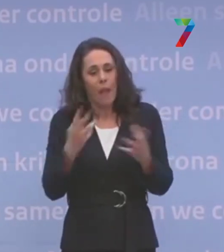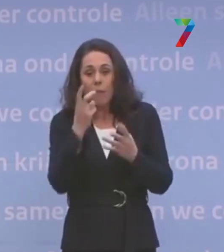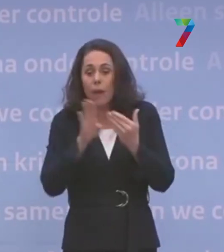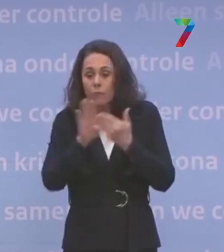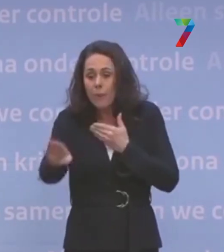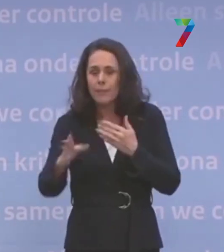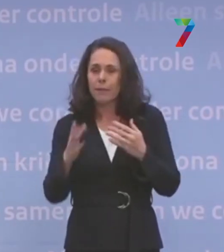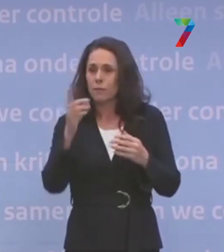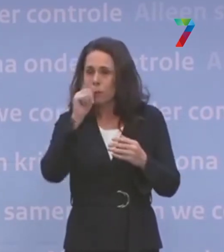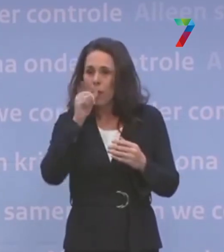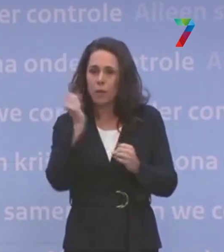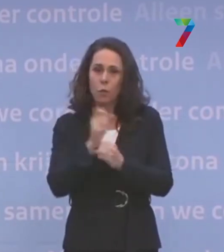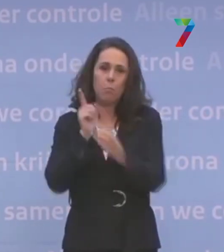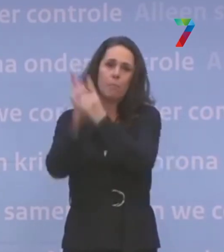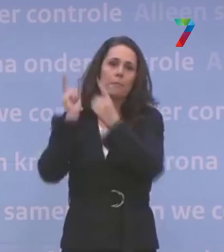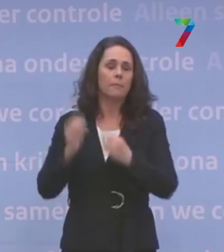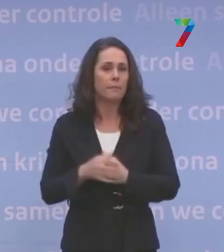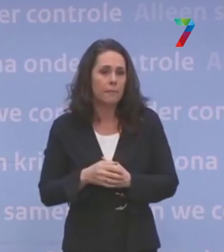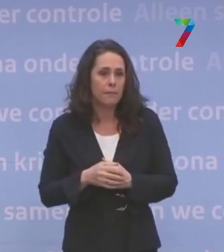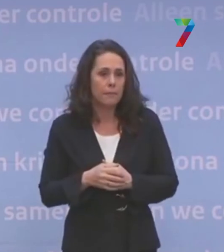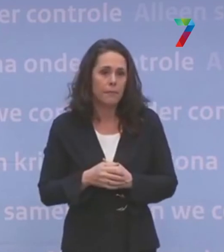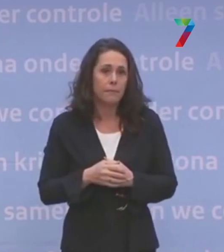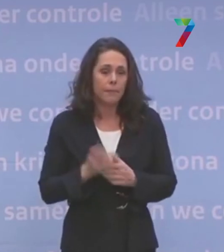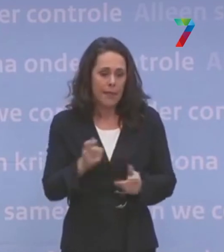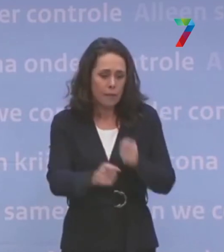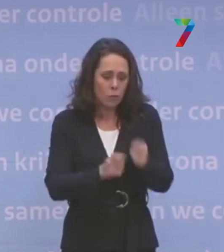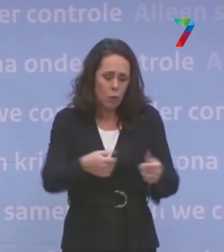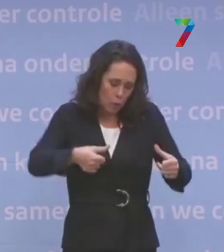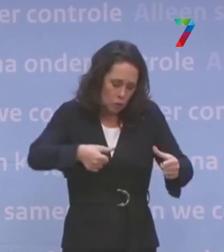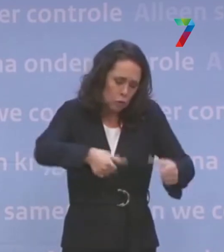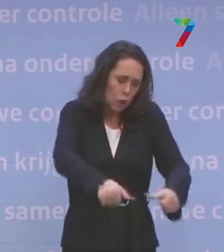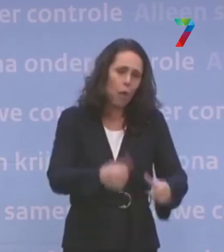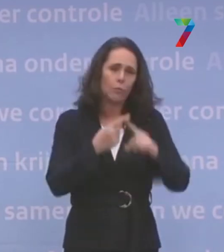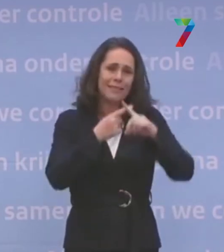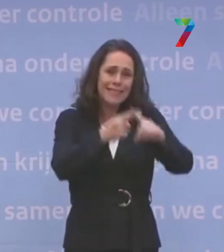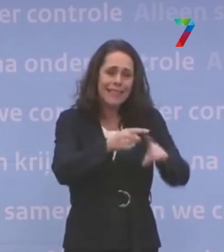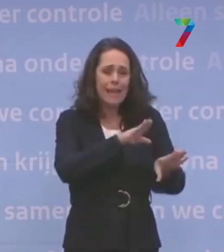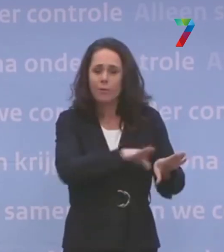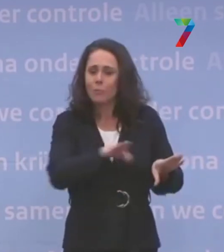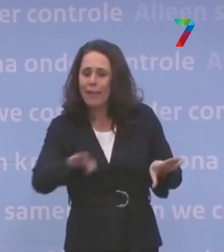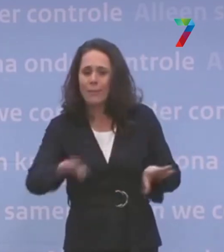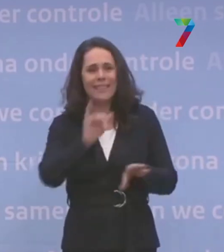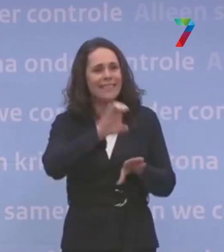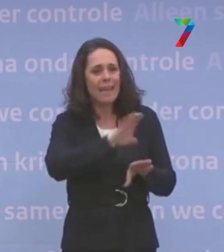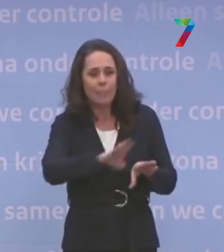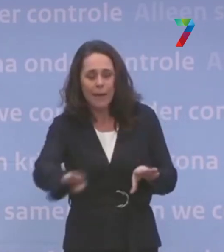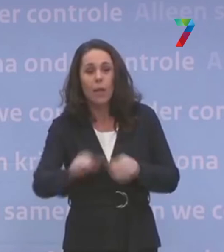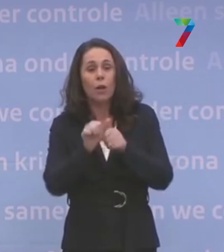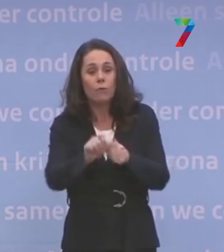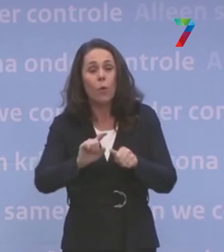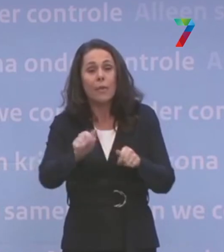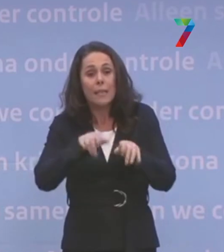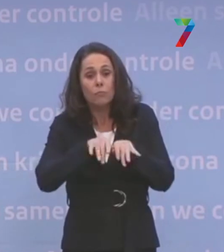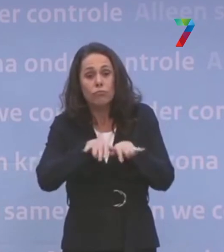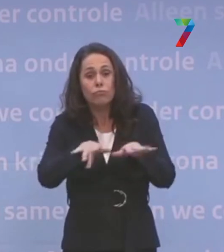handhaven tegen elkaar opbotsen. Of weet ik veel. En in de zorg is nog zoveel druk op onze ziekenhuisbedden, op de IC-bedden. En dat zou weer leiden tot nieuwe